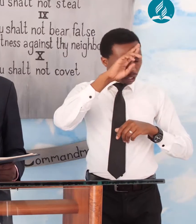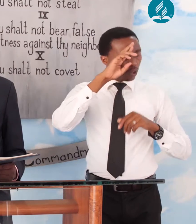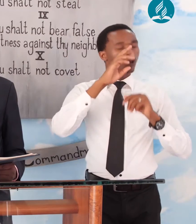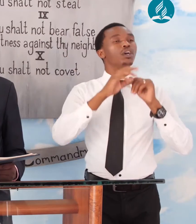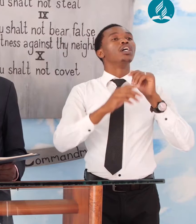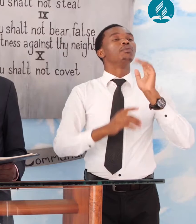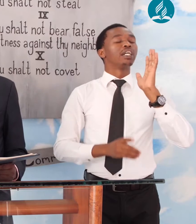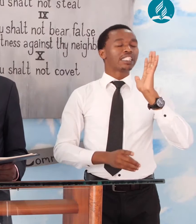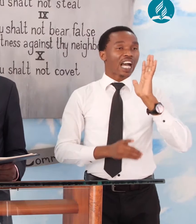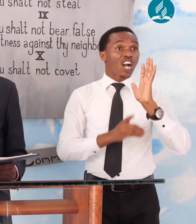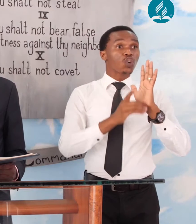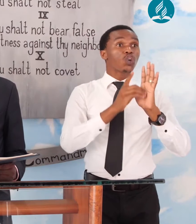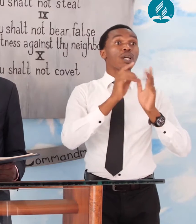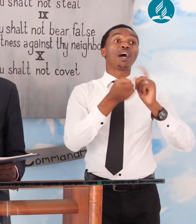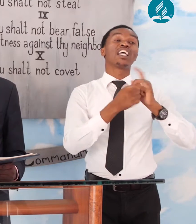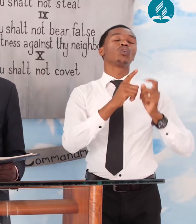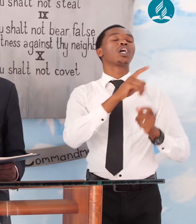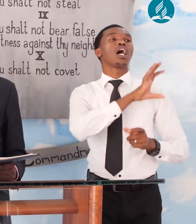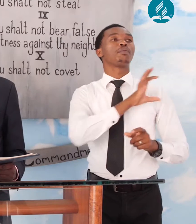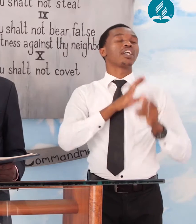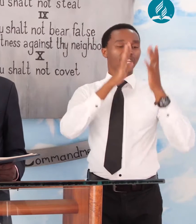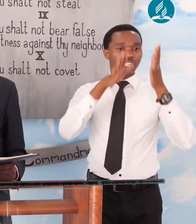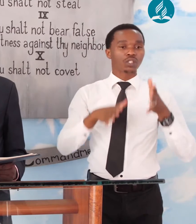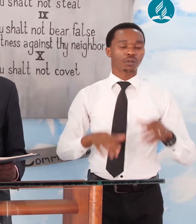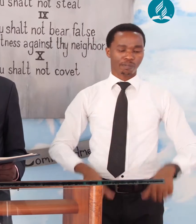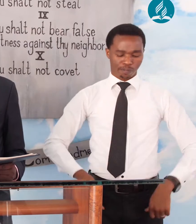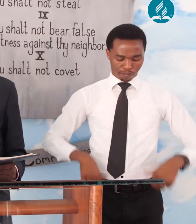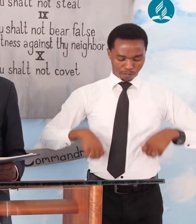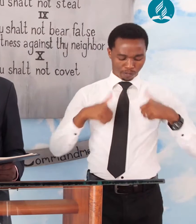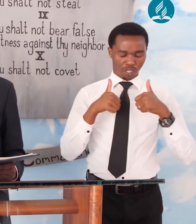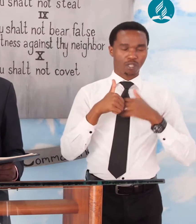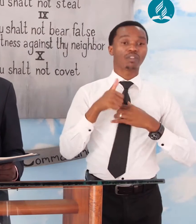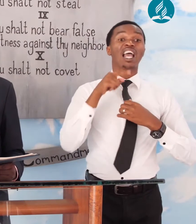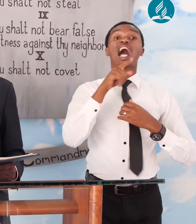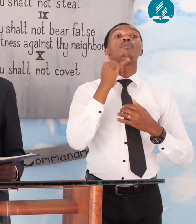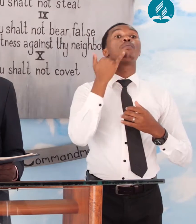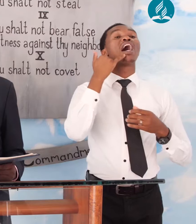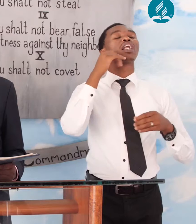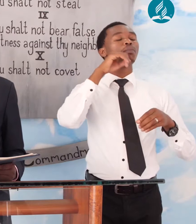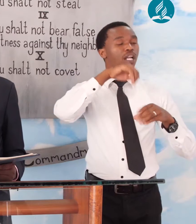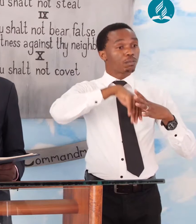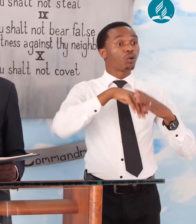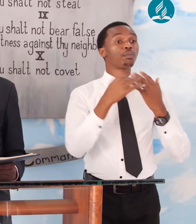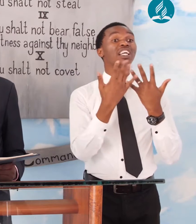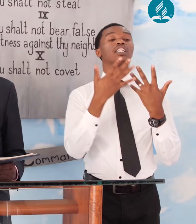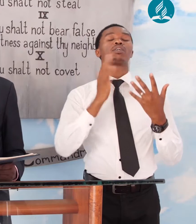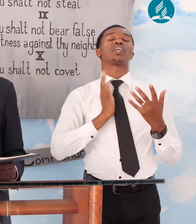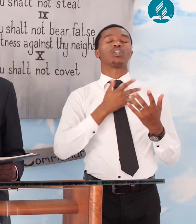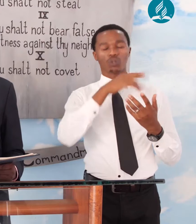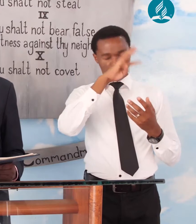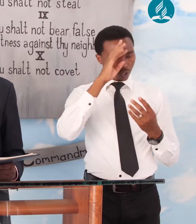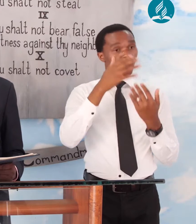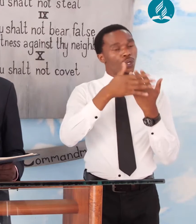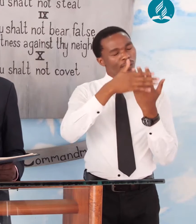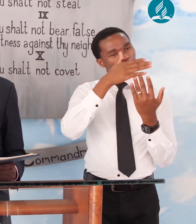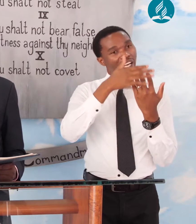kugira ngo bizabashoboze kuba abakristo bazima. Ngo abo bana bashyizwe mu biganza byacu kugira ngo tubarere,